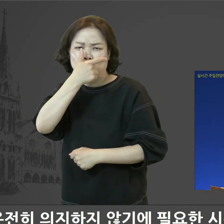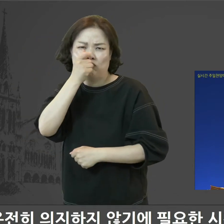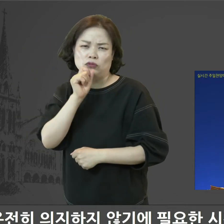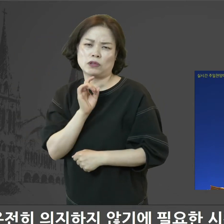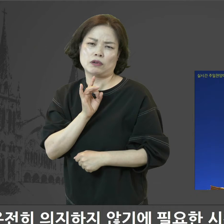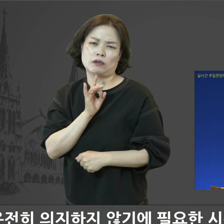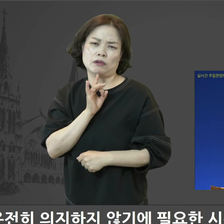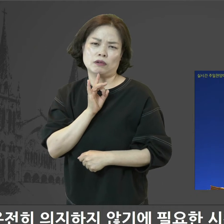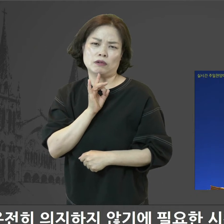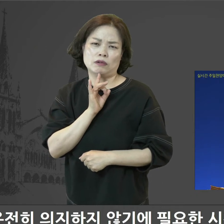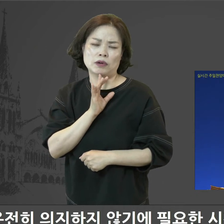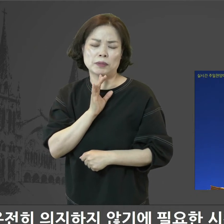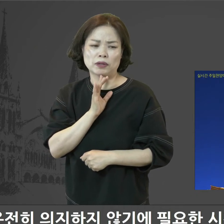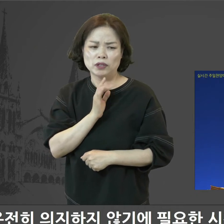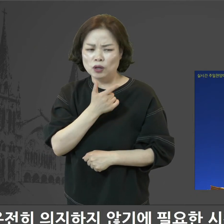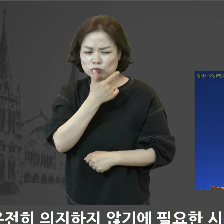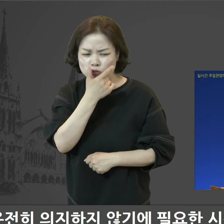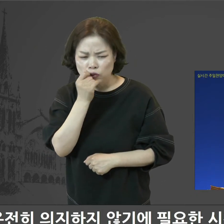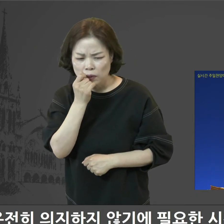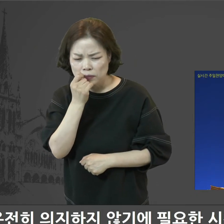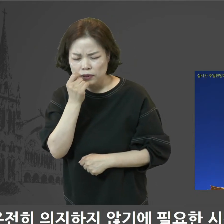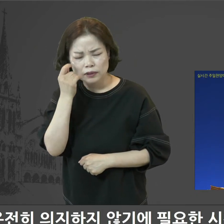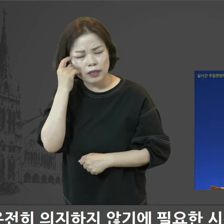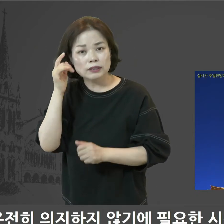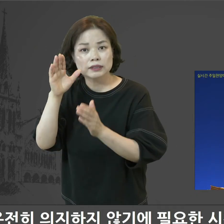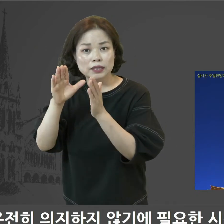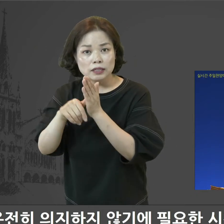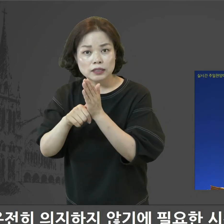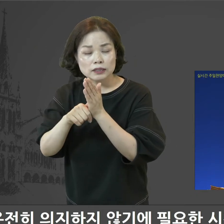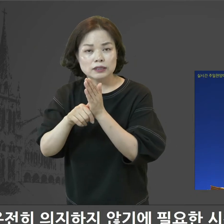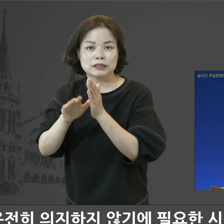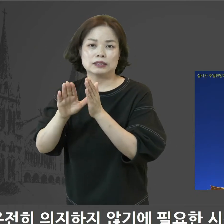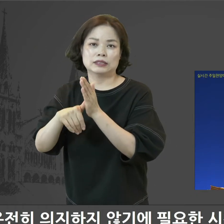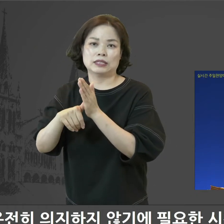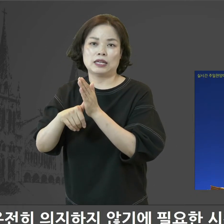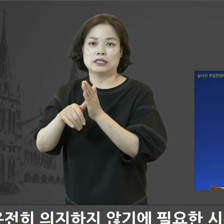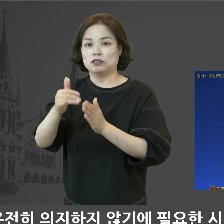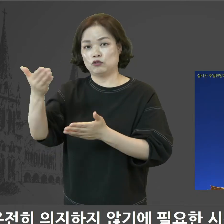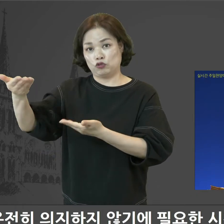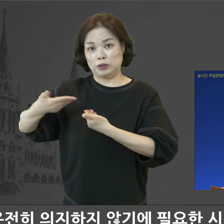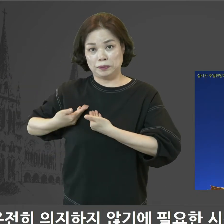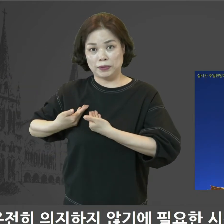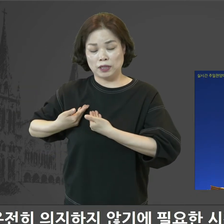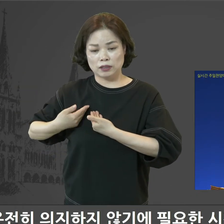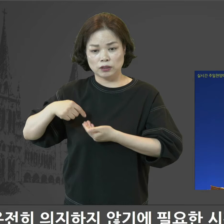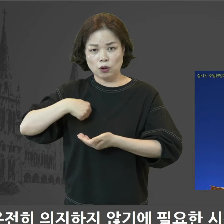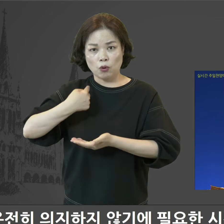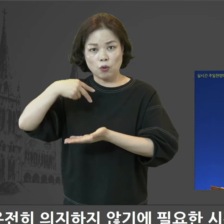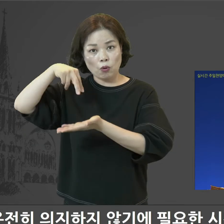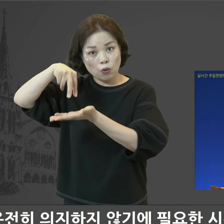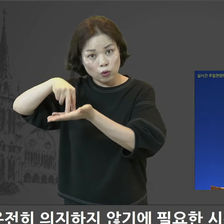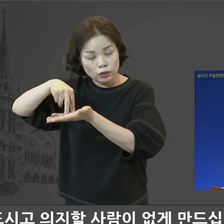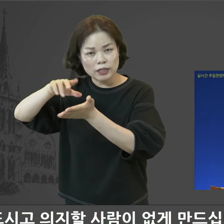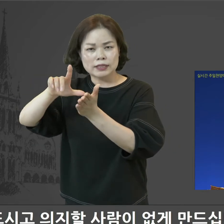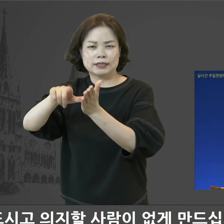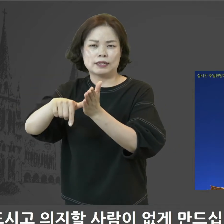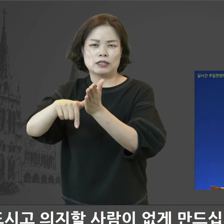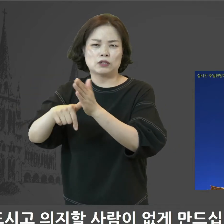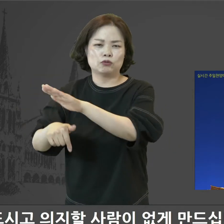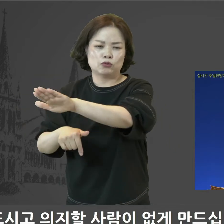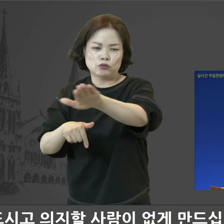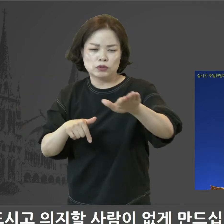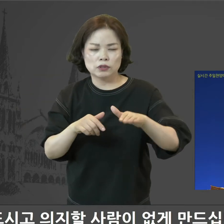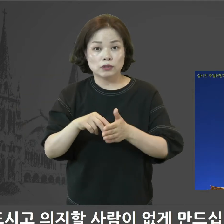것만 같고 늘 모자랄 것만 같은 시간에 두실 때가 있습니다. 그 홀로 된 시간을 통해서